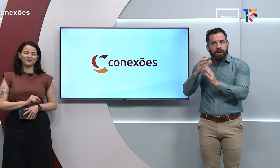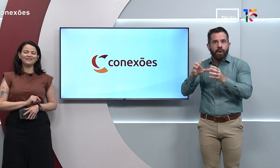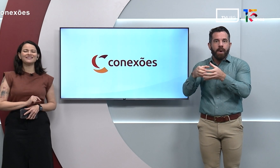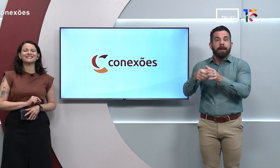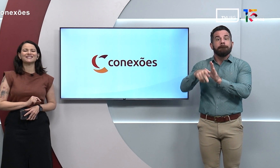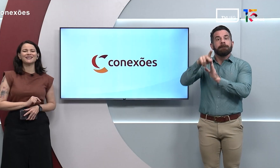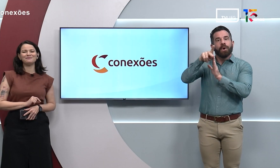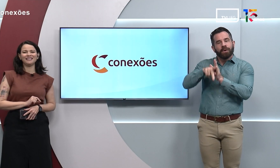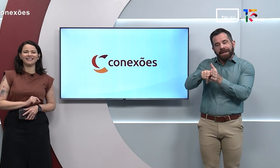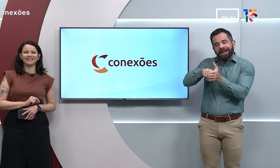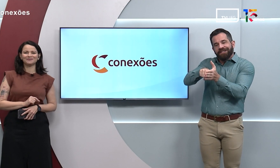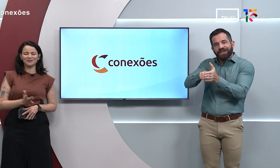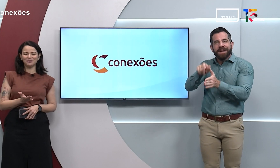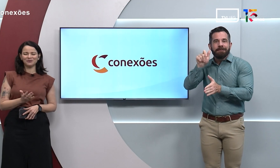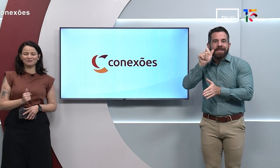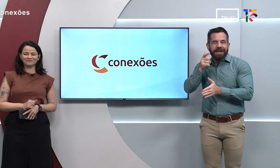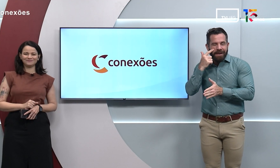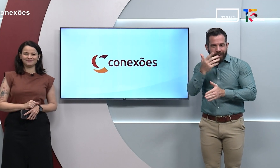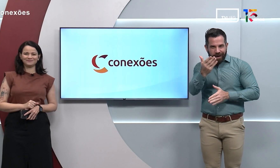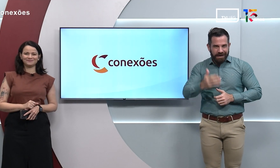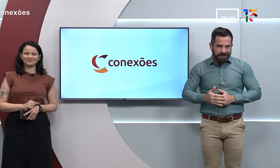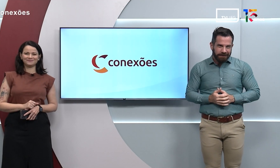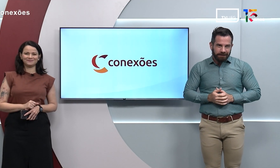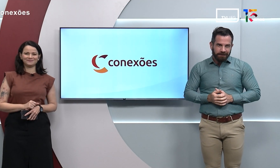projeto Investiga Menina. Rodou.